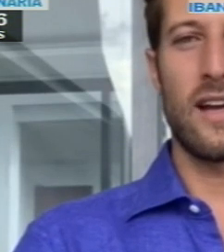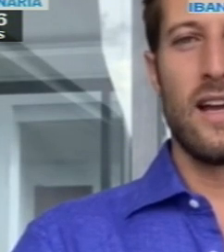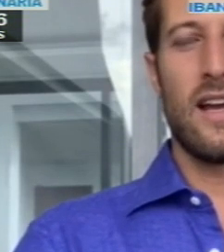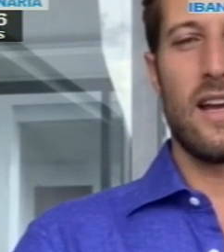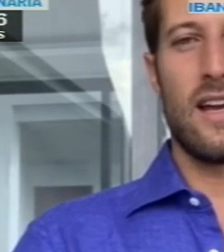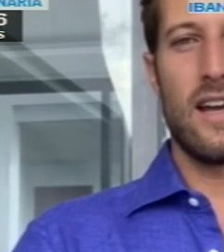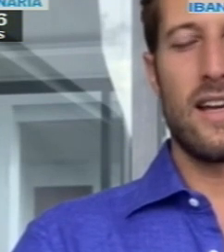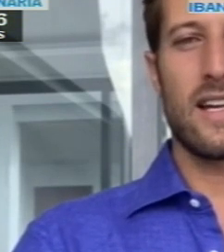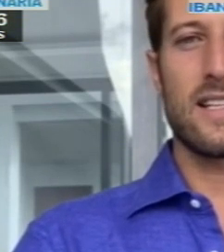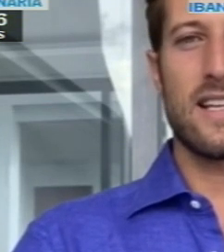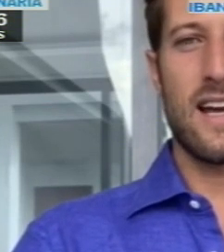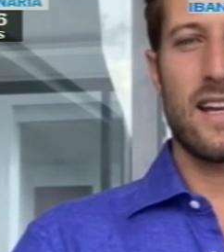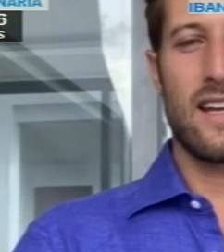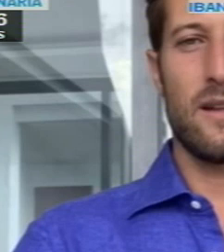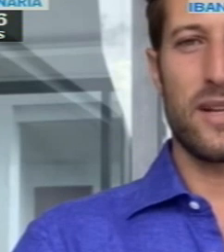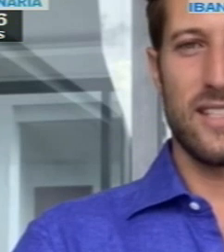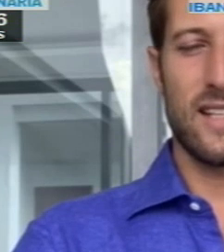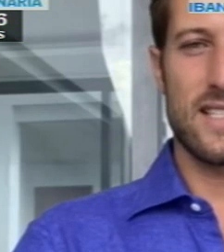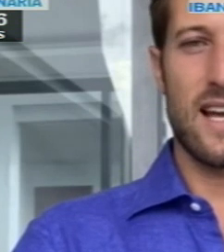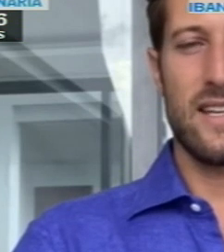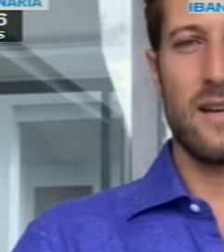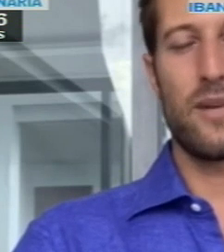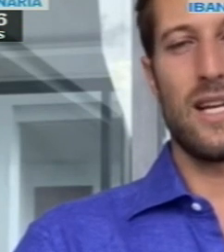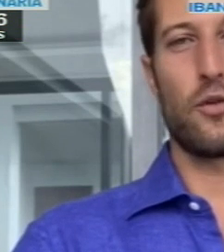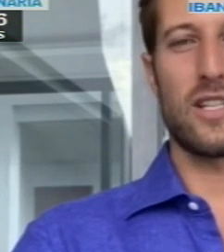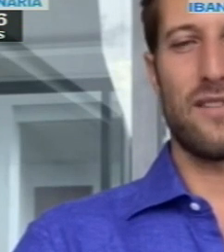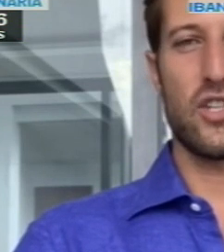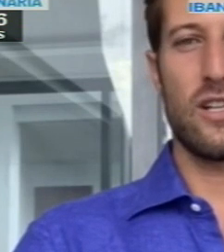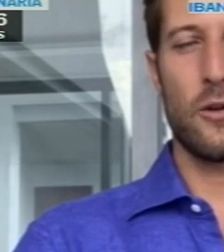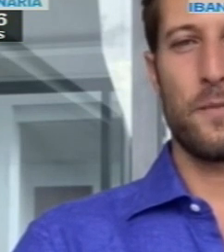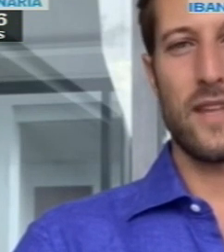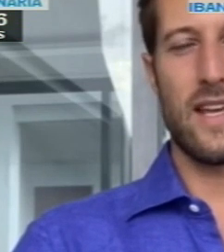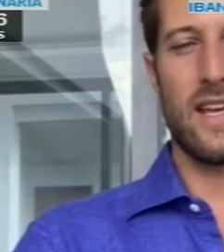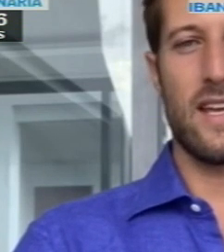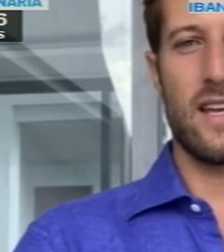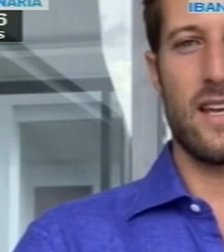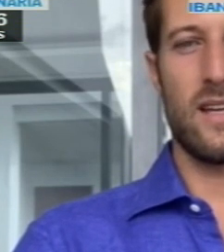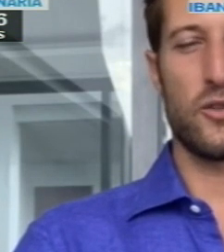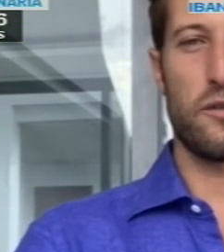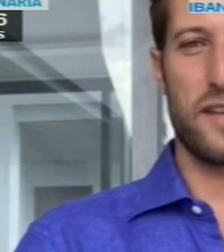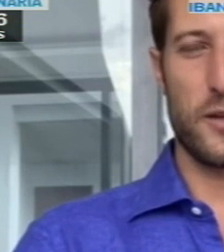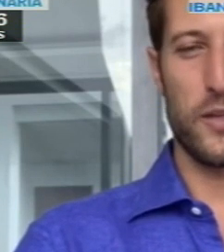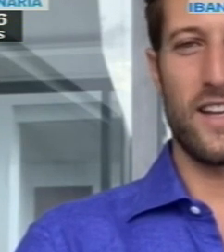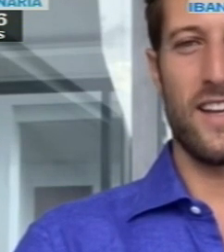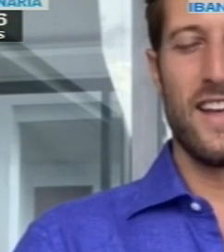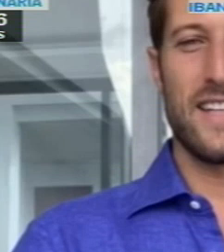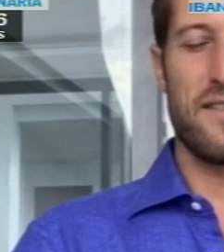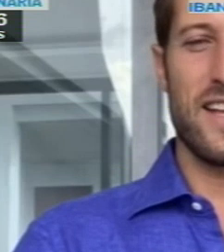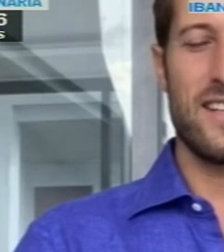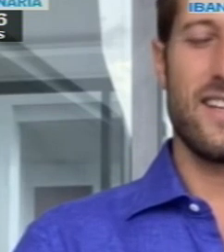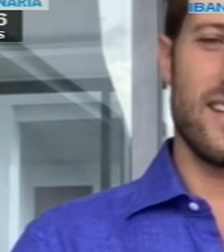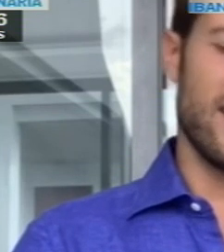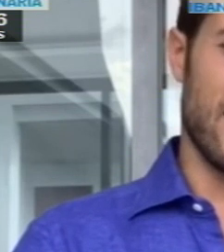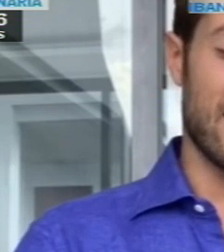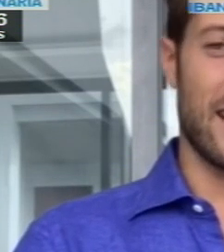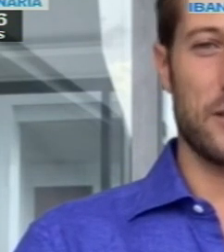per ringraziare il presidente Zaia per il lavoro che sta facendo e sono fiero dei